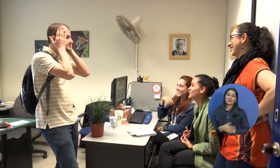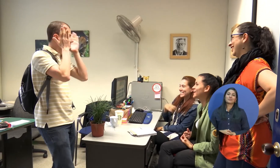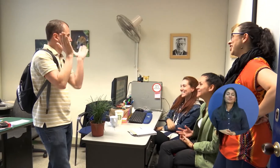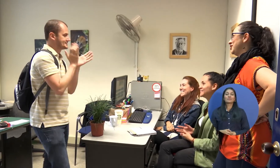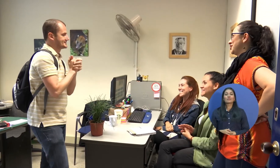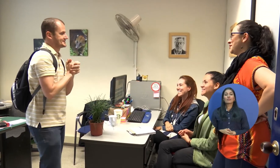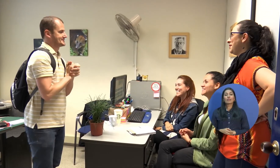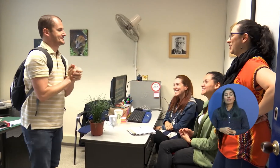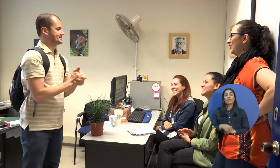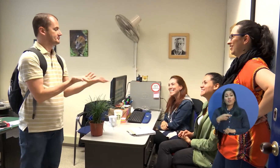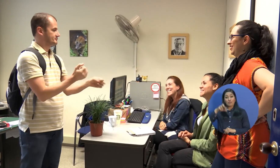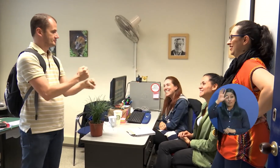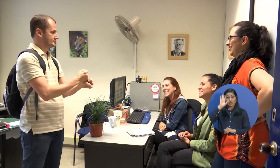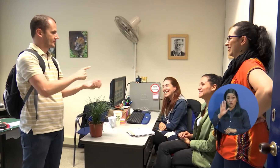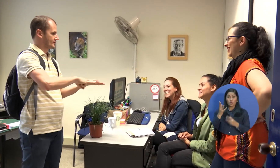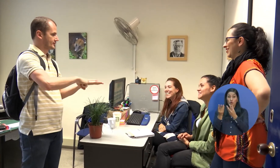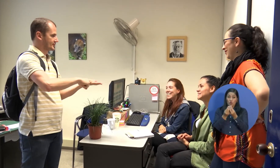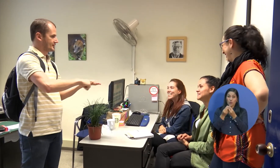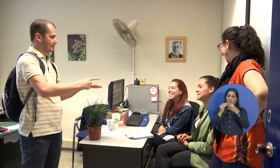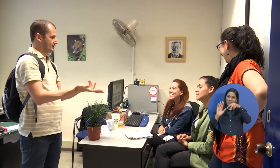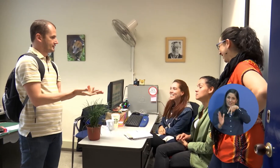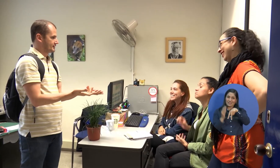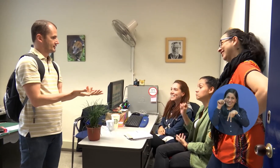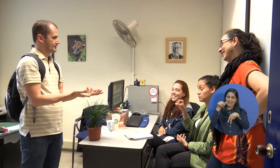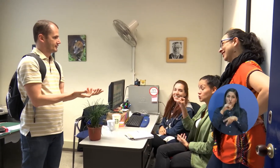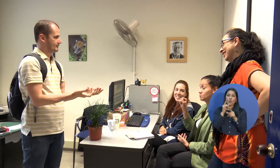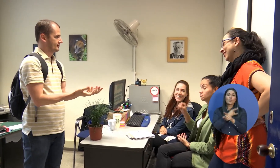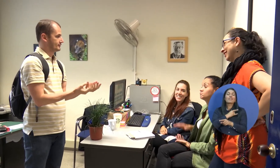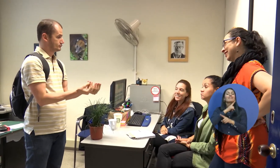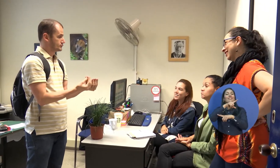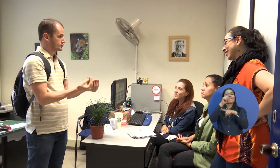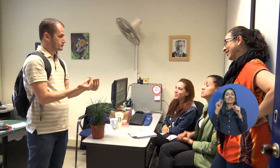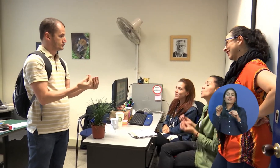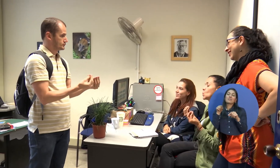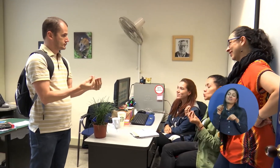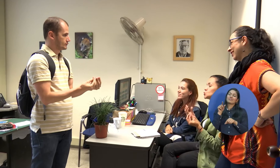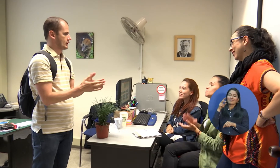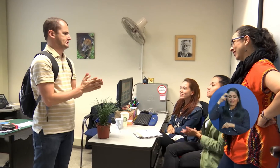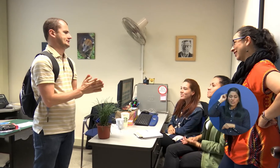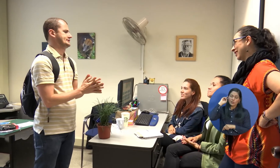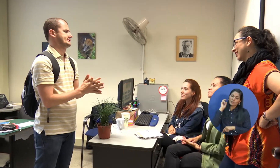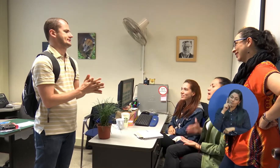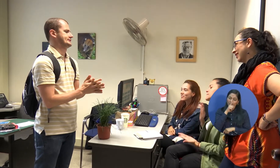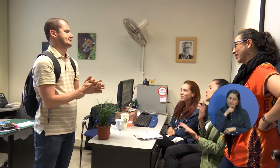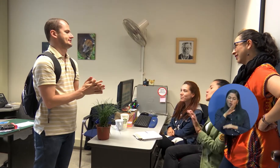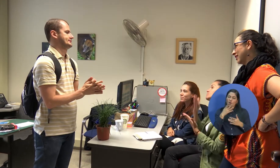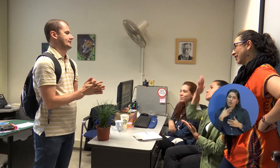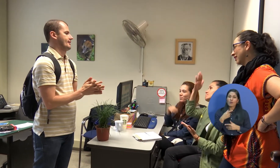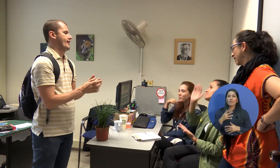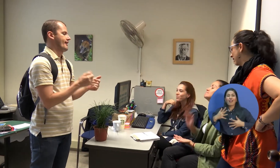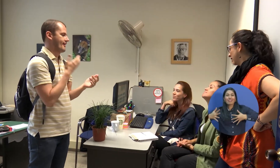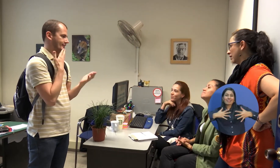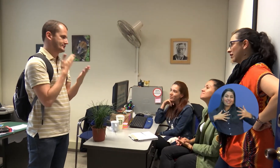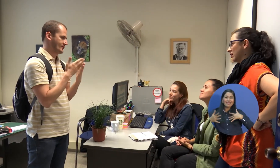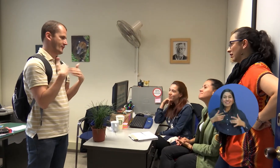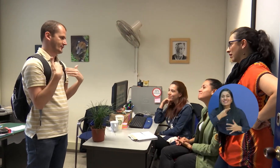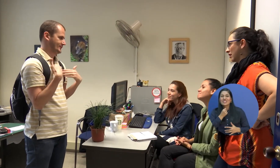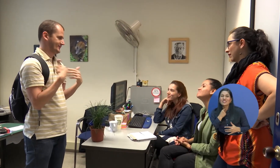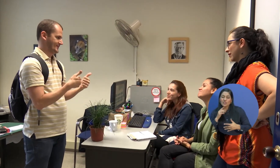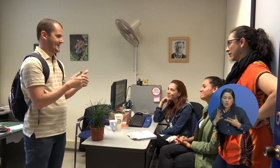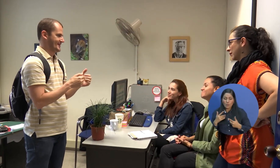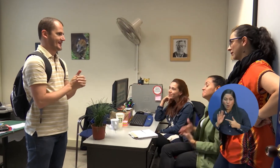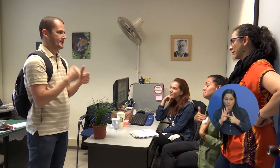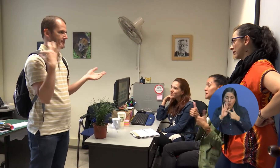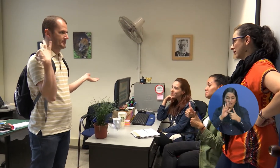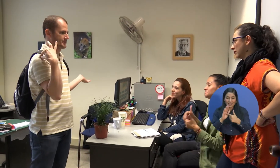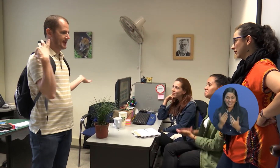ayuda de algunos profesionales de bienestar institucional del ITM, Víctor se animó a asumir el difícil reto de crear un stand-up comedy que